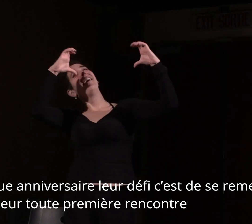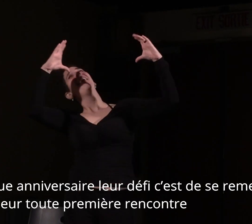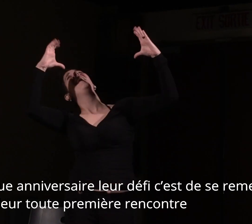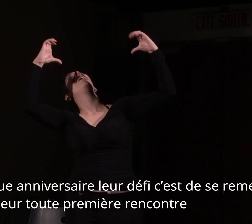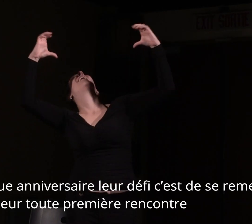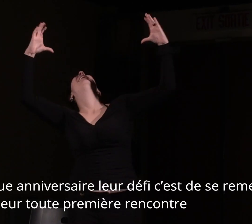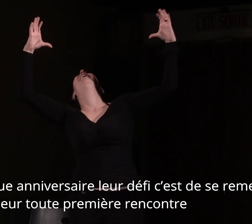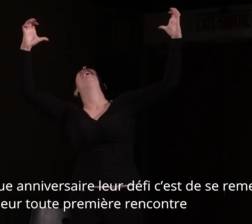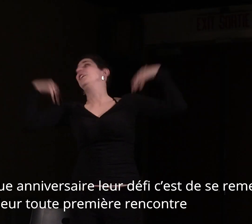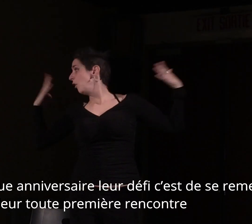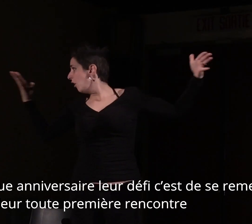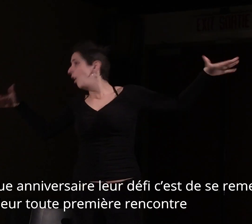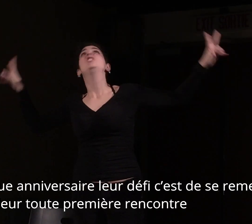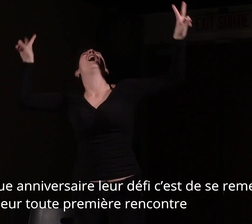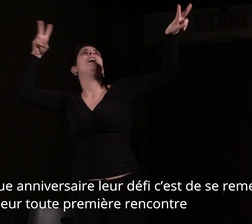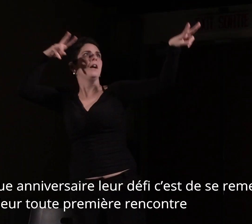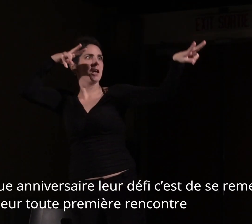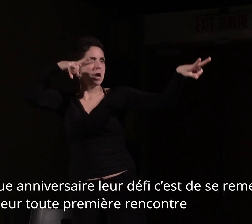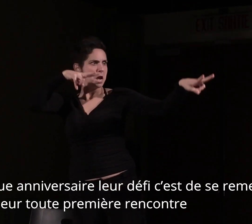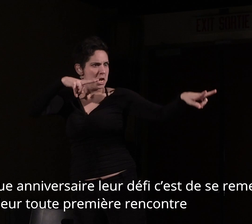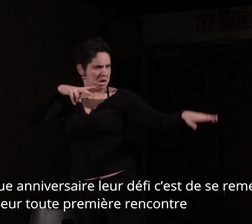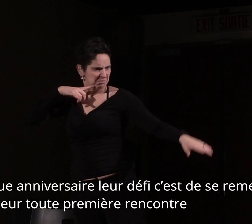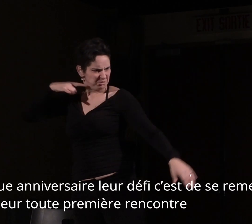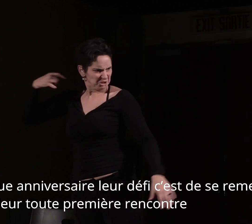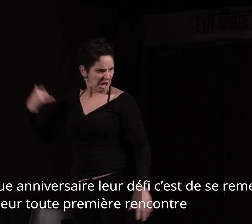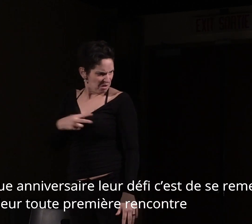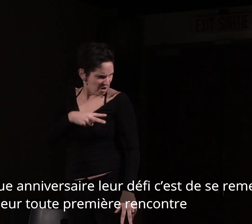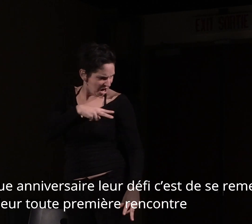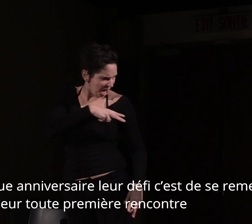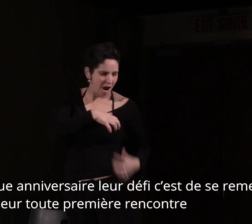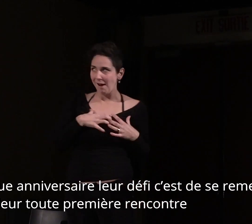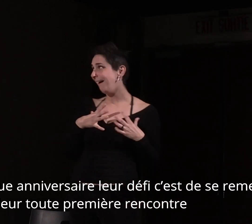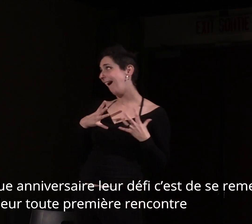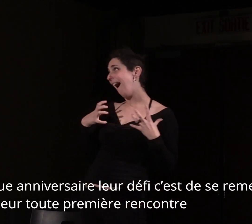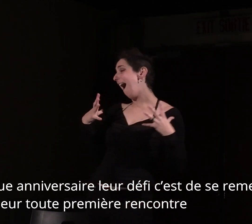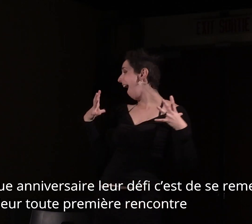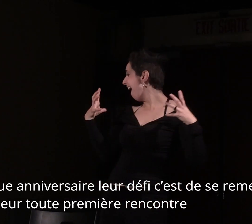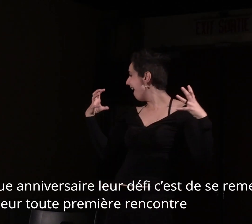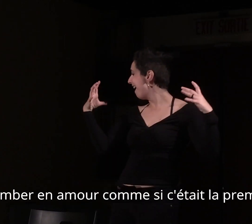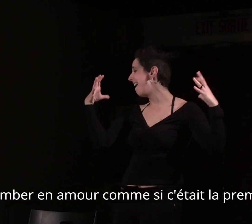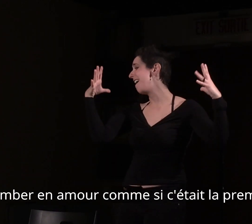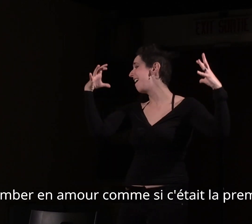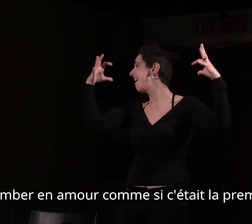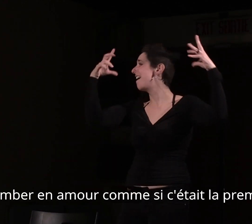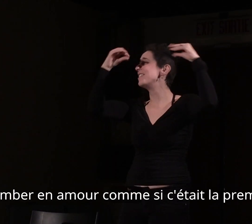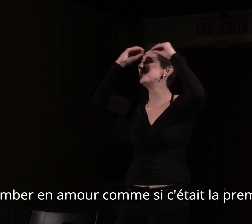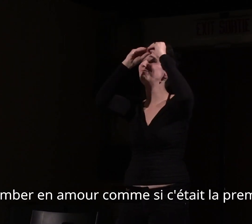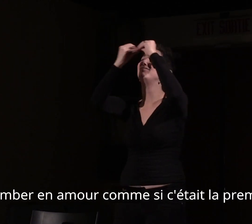chaque anniversaire, leur défi, c'est de se remettre dans l'état de leur tout première rencontre et de